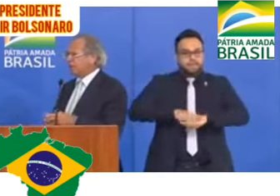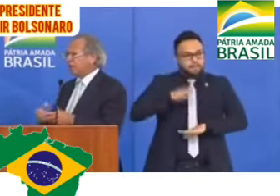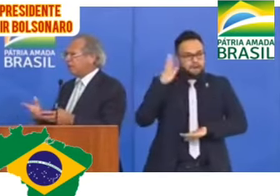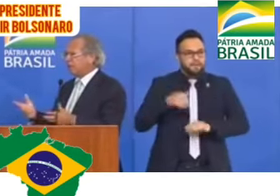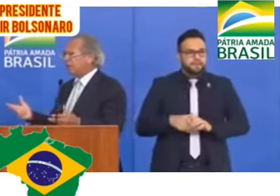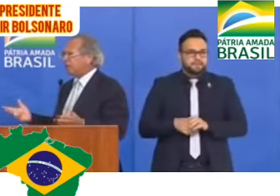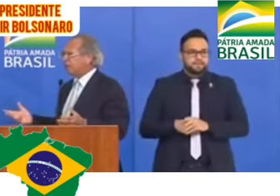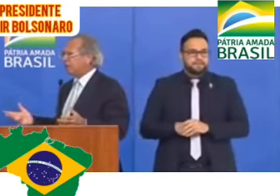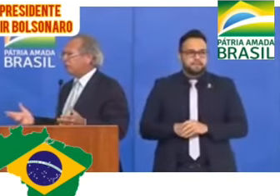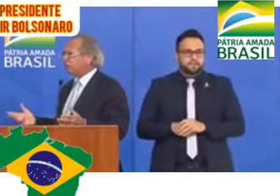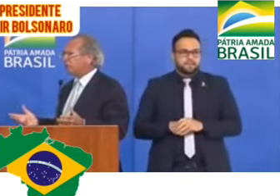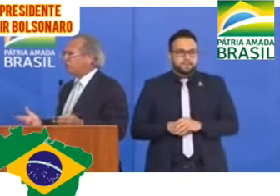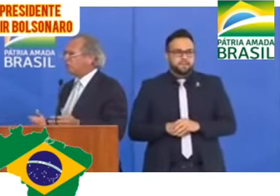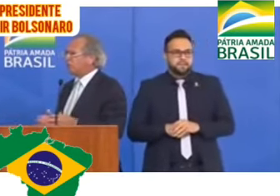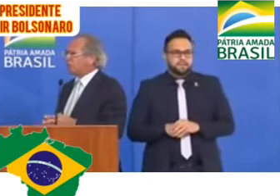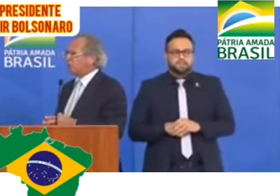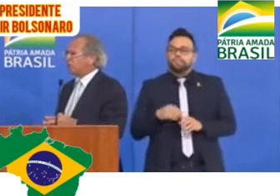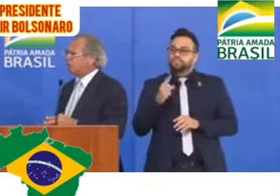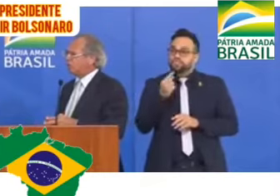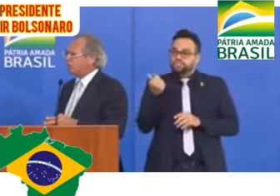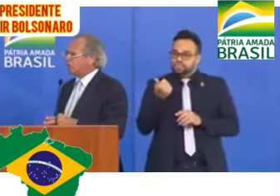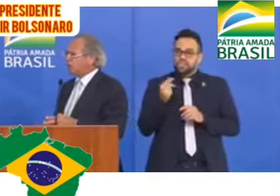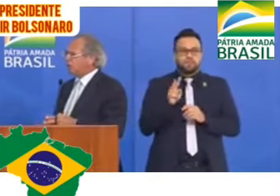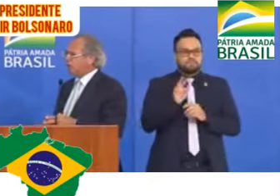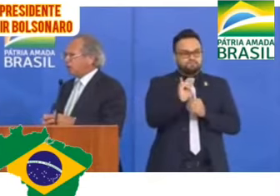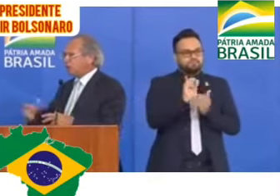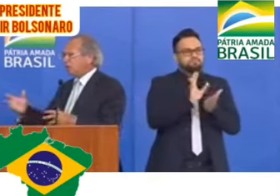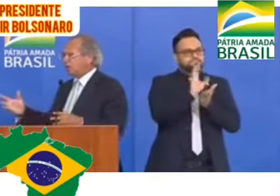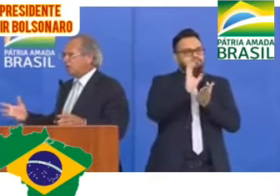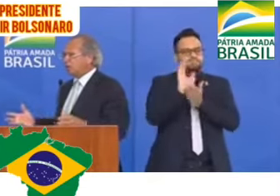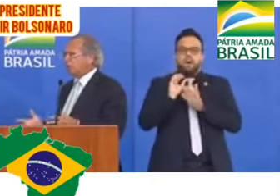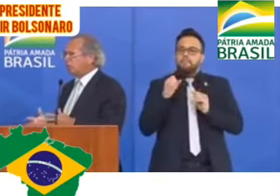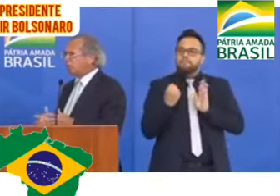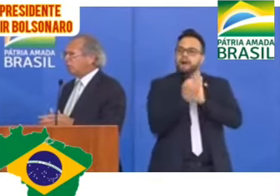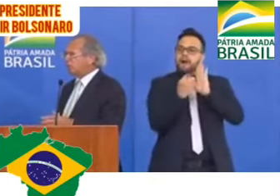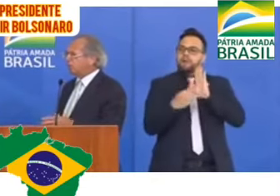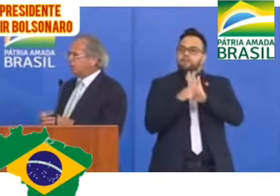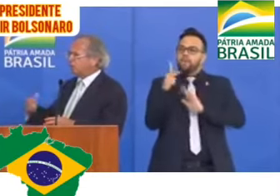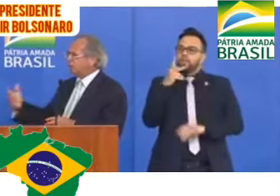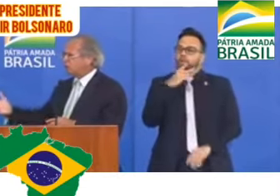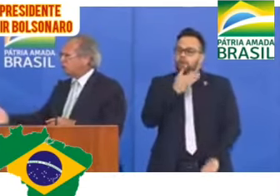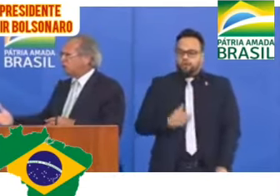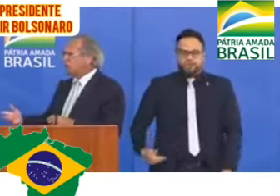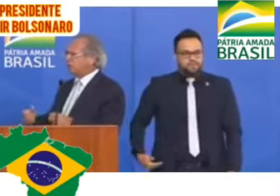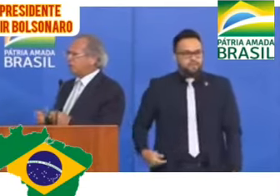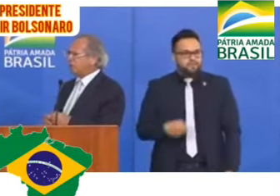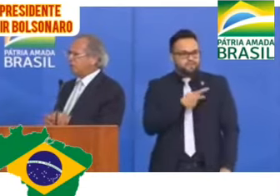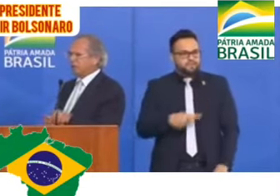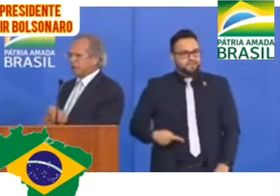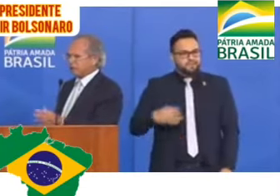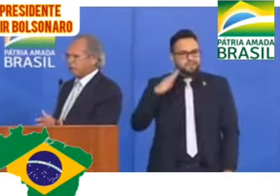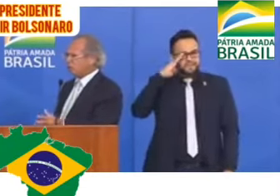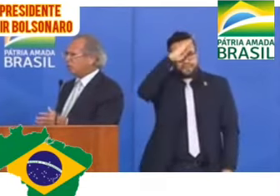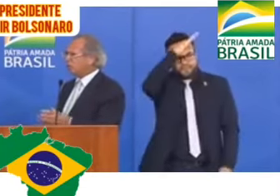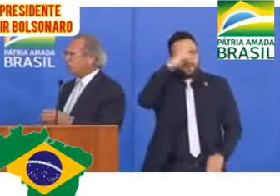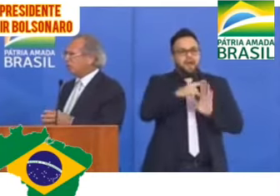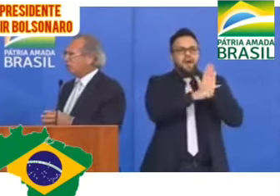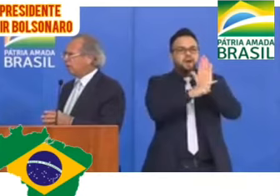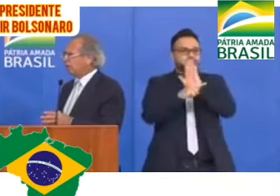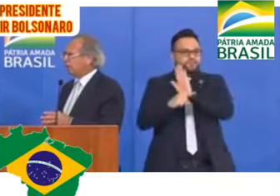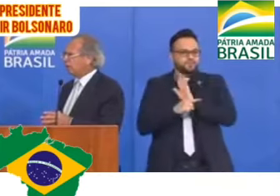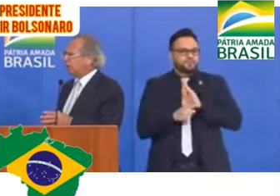públicos. Essa é a função mais nobre da política. É alocar os recursos públicos justamente para ajudar os mais vulneráveis, a